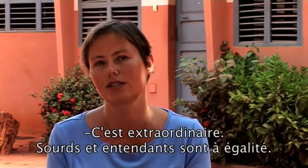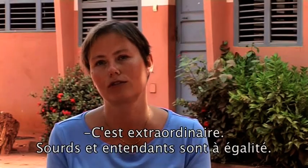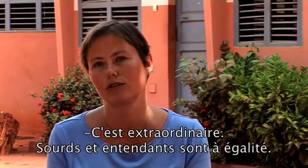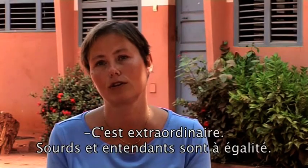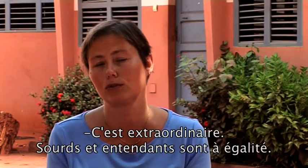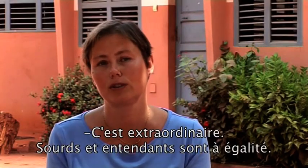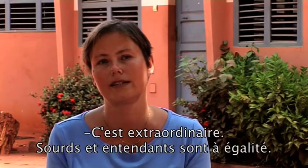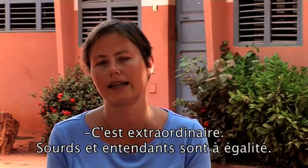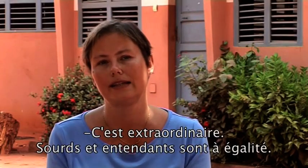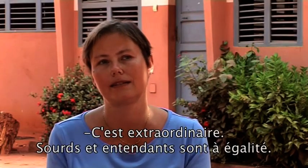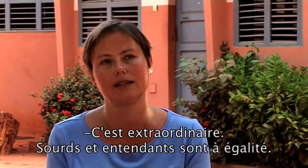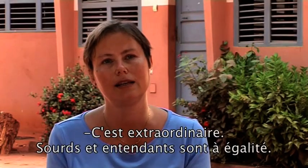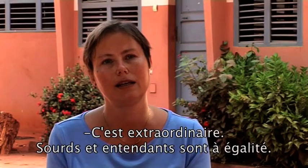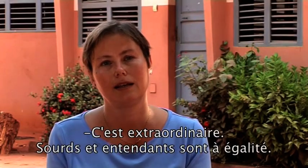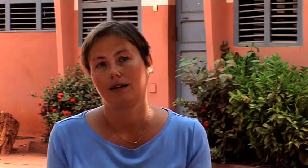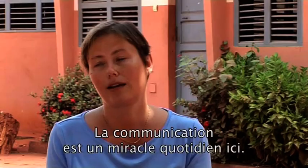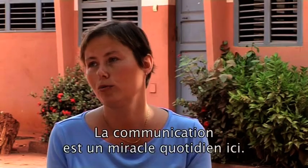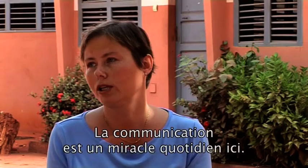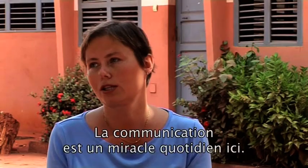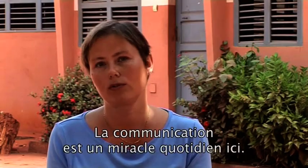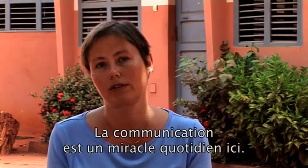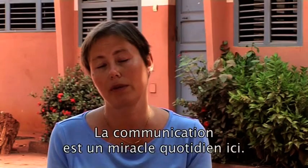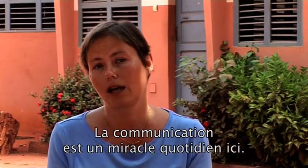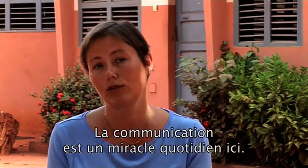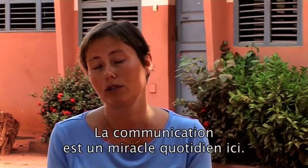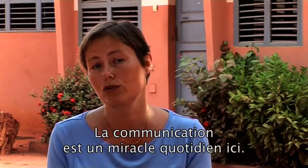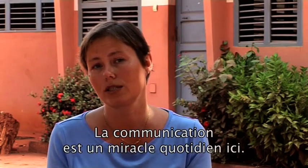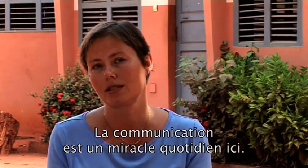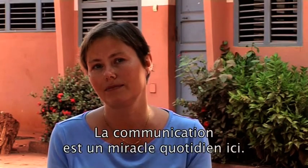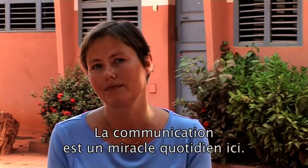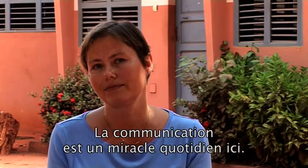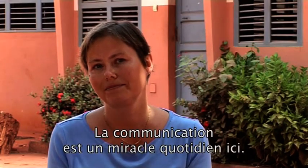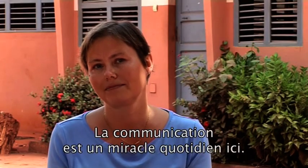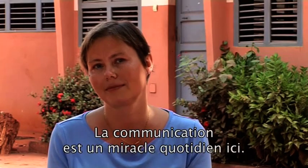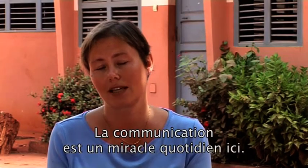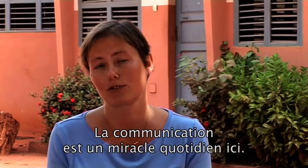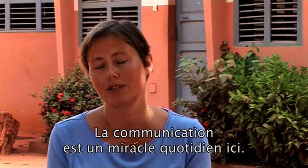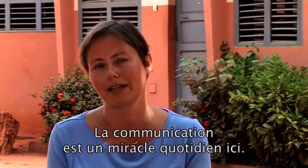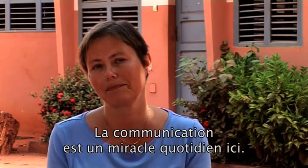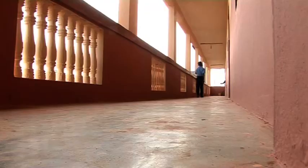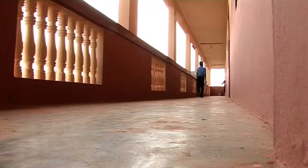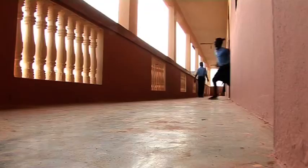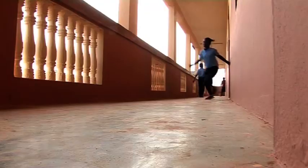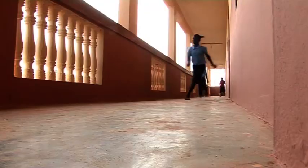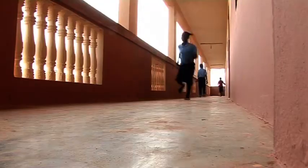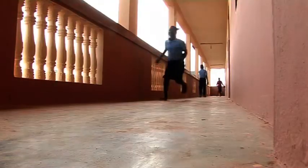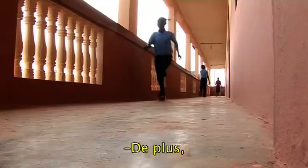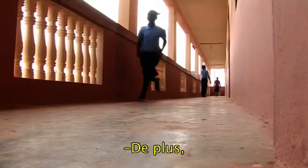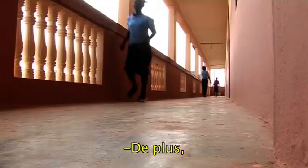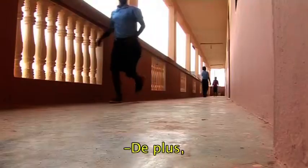sourds, le monde des entendants, tout le monde est à égalité. La communication est un miracle tous les jours ici. C'est extraordinaire. En